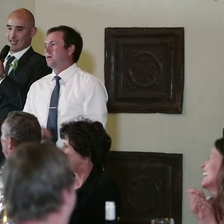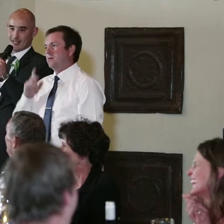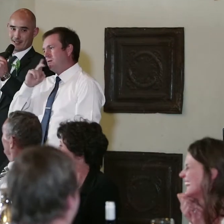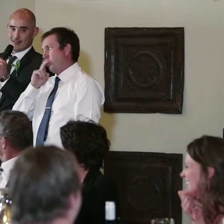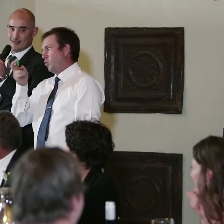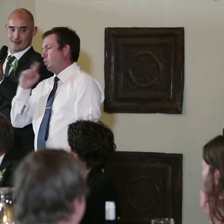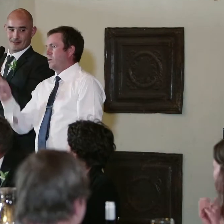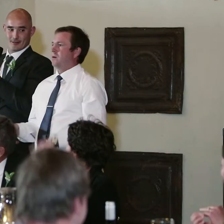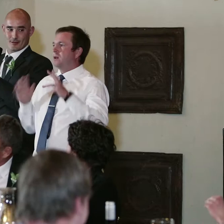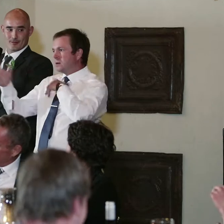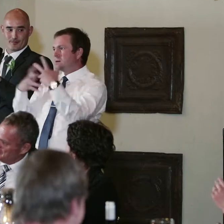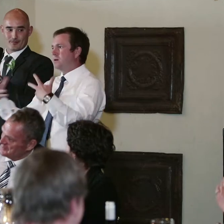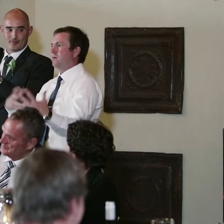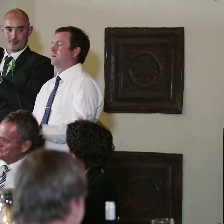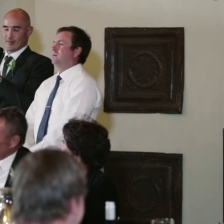Elsa,